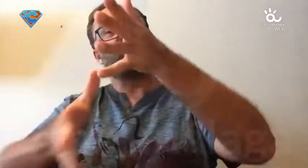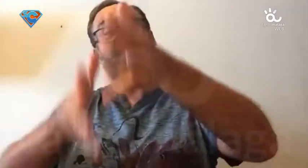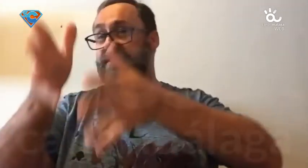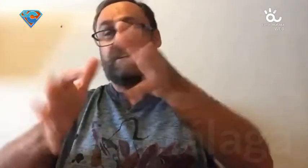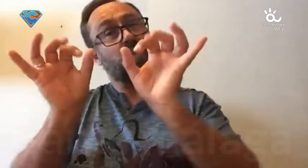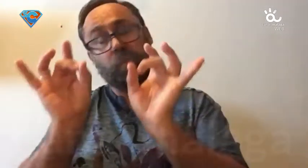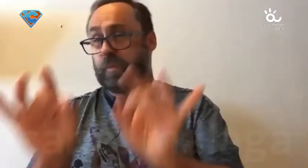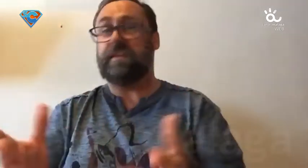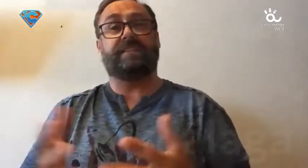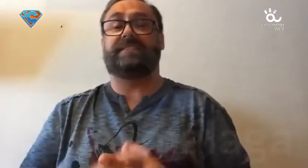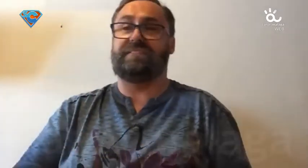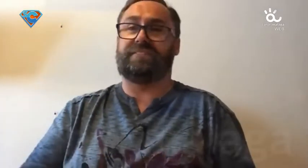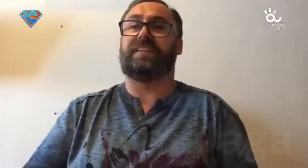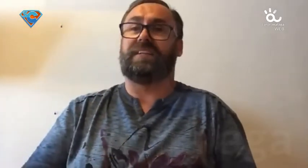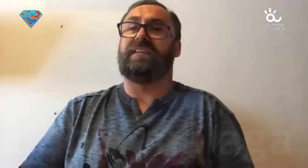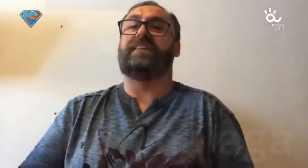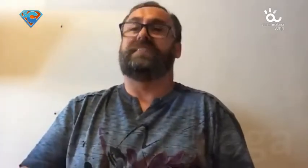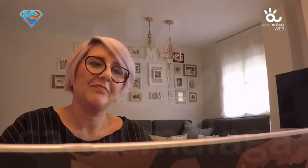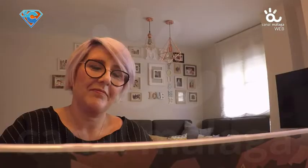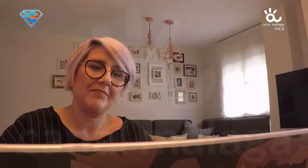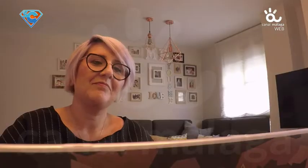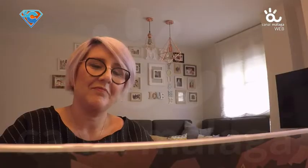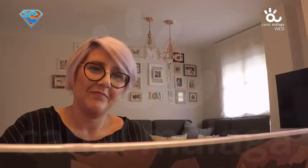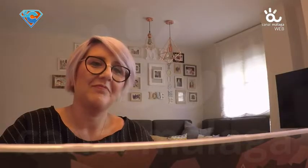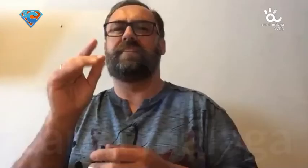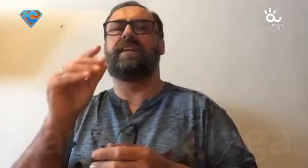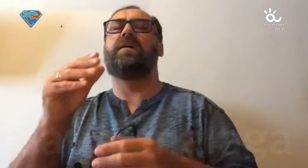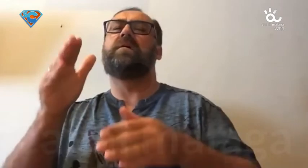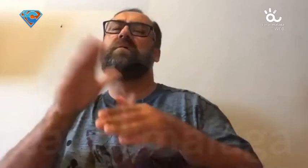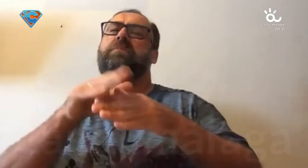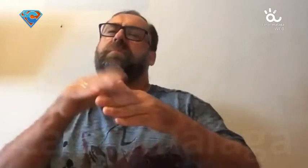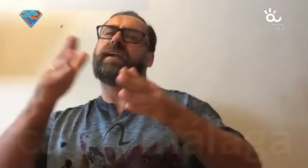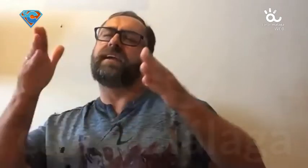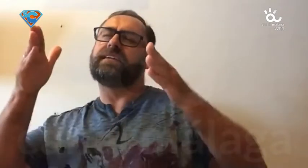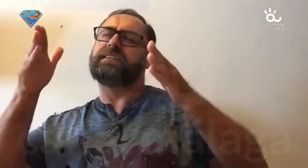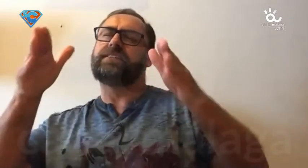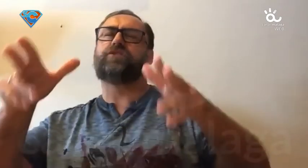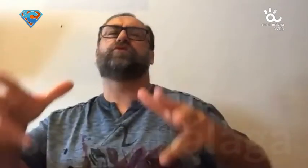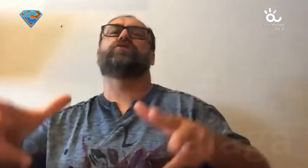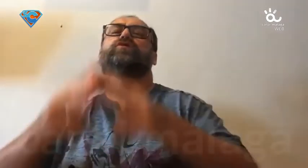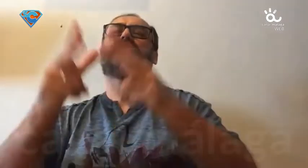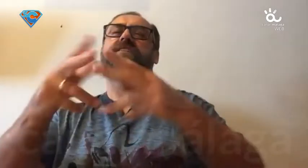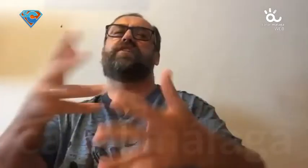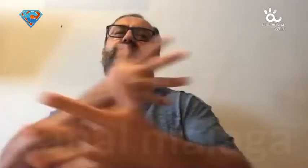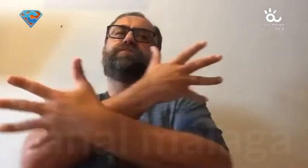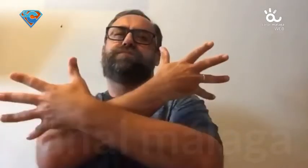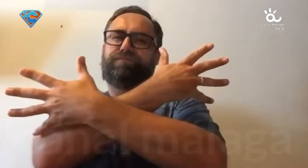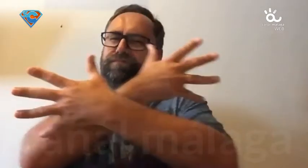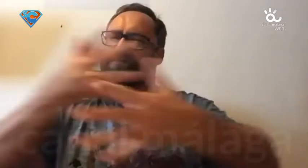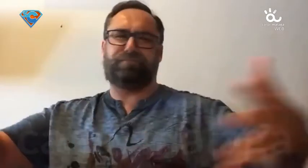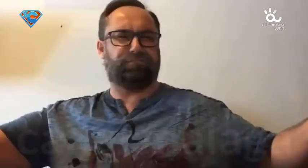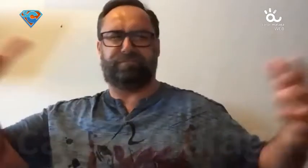puede hacer de esa manera. Pues igual ocurre con la lengua de signos. En este caso, para que la